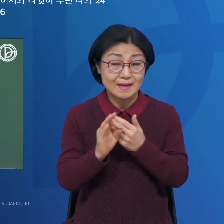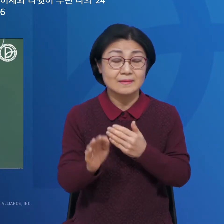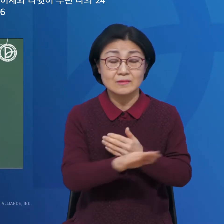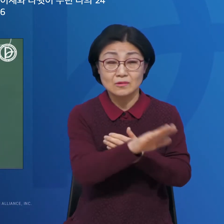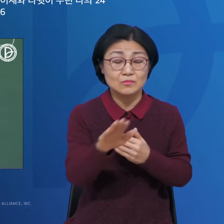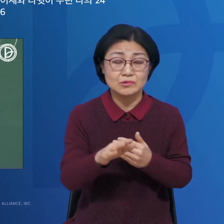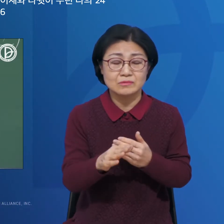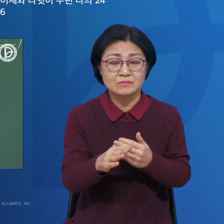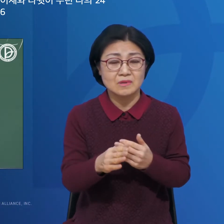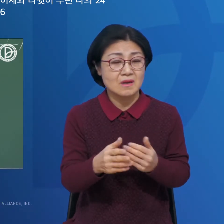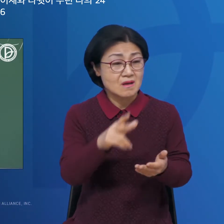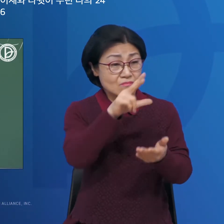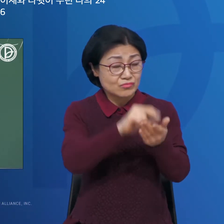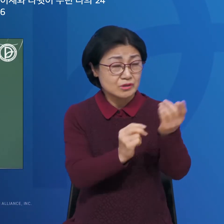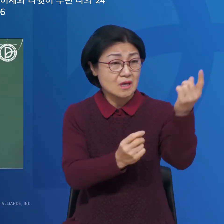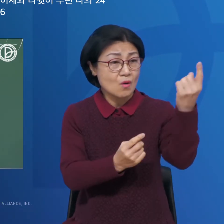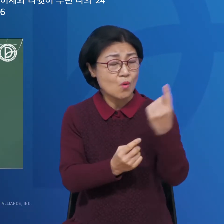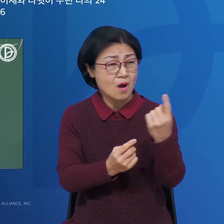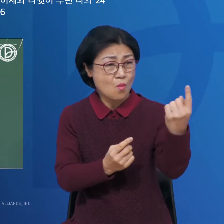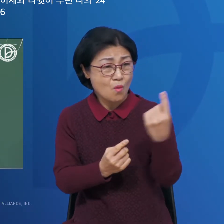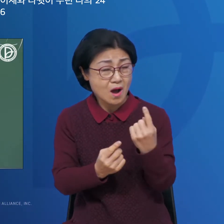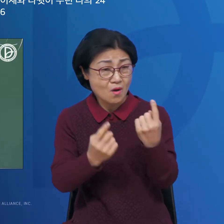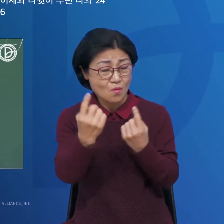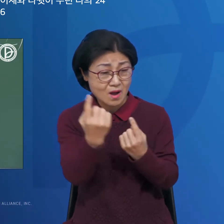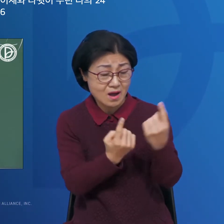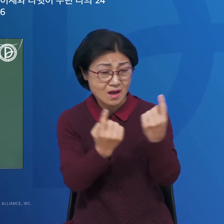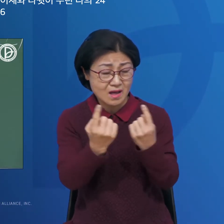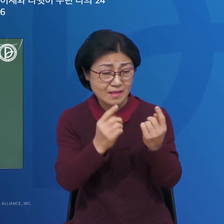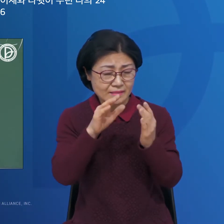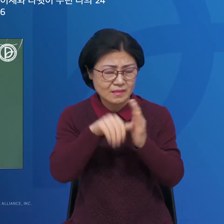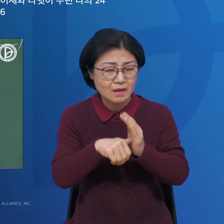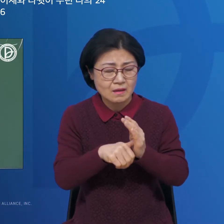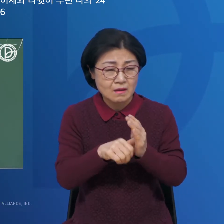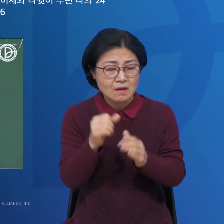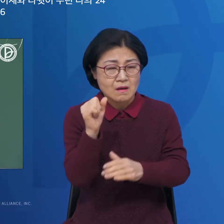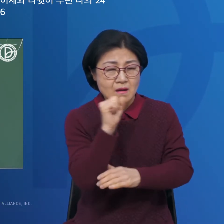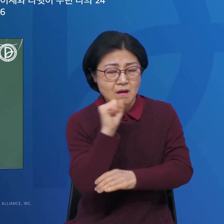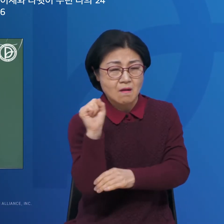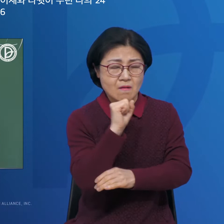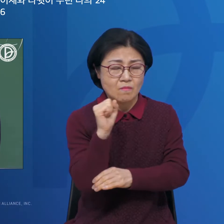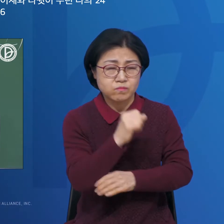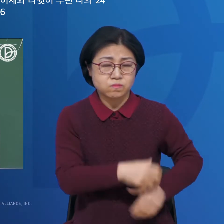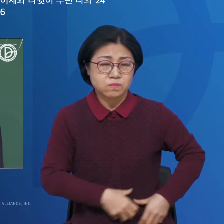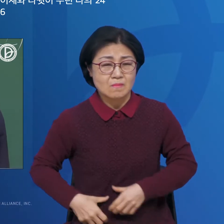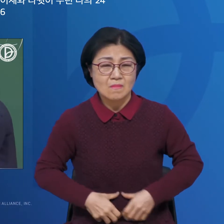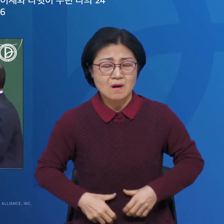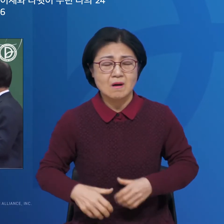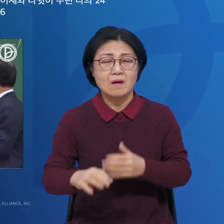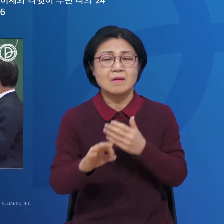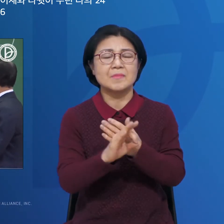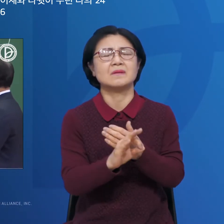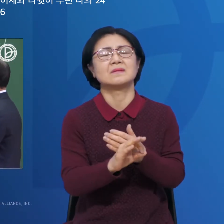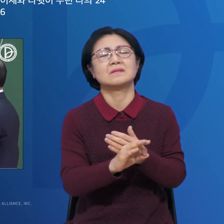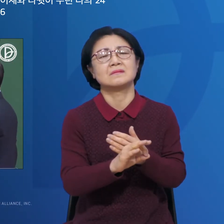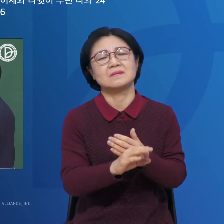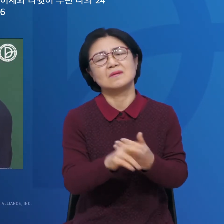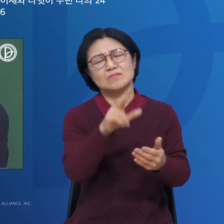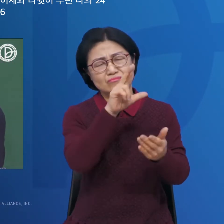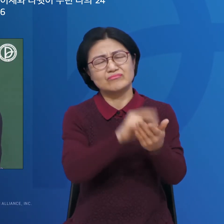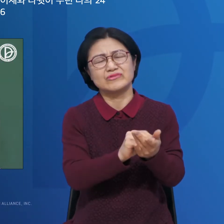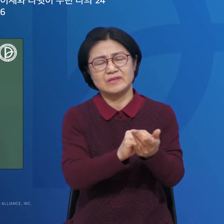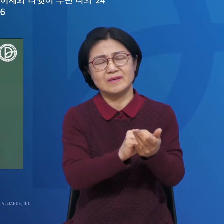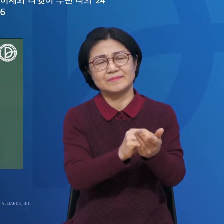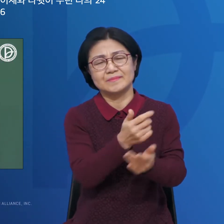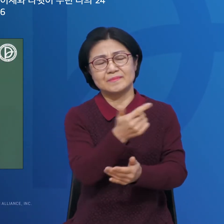오든 안 오든 상관없이 흔들리고 있으면요, 반드시 흔들리는 응답 와요. And regardless of whether problems come or not, if you're always shaking around, you're always going to